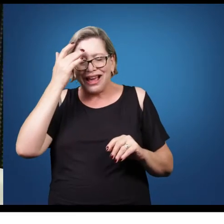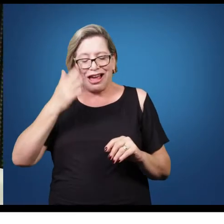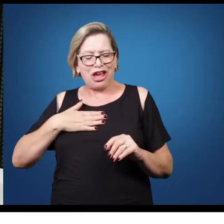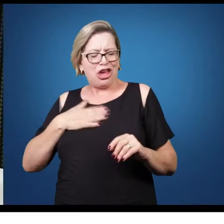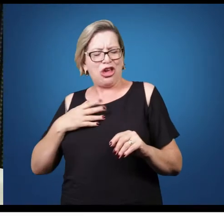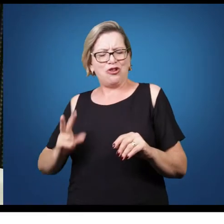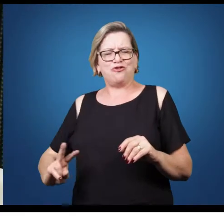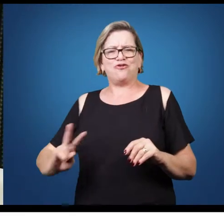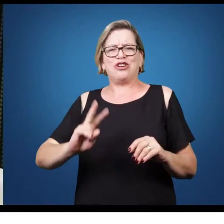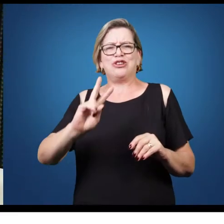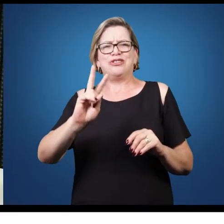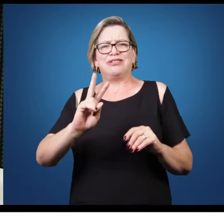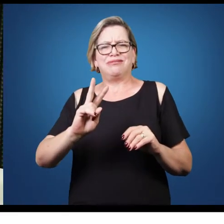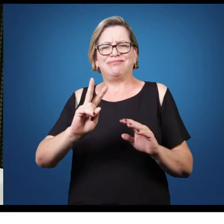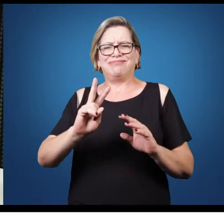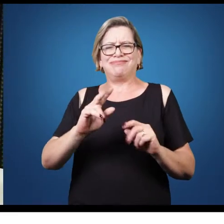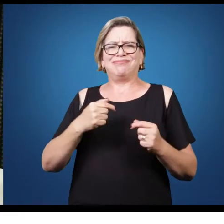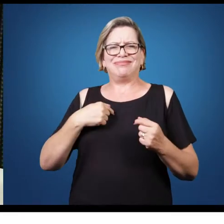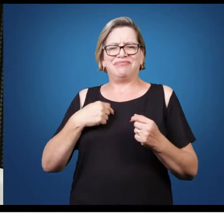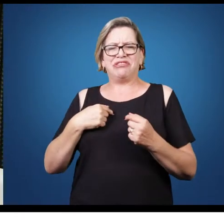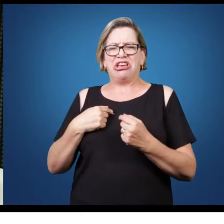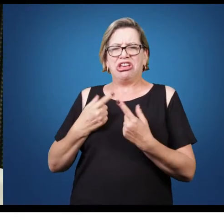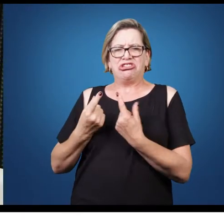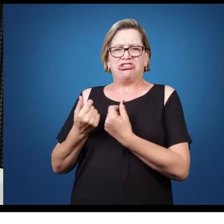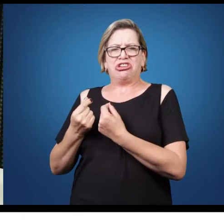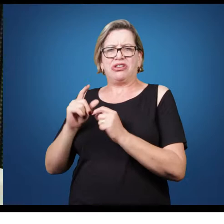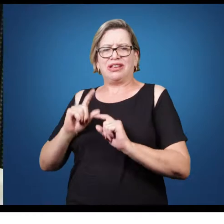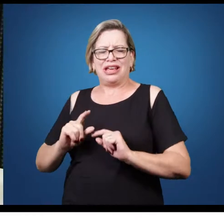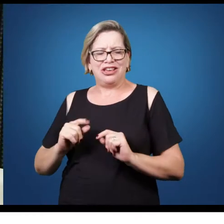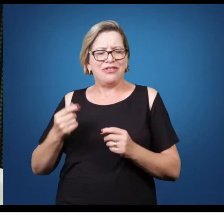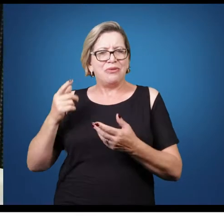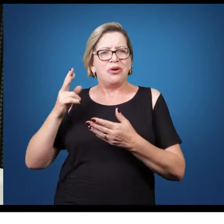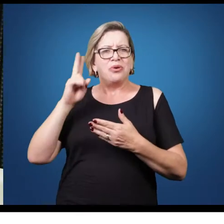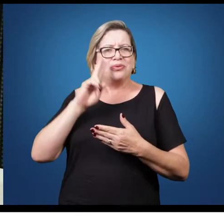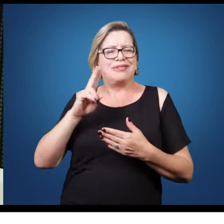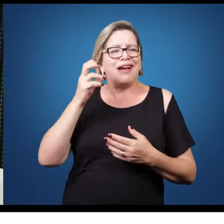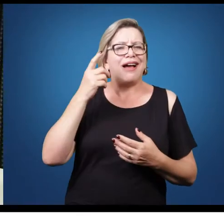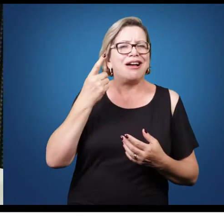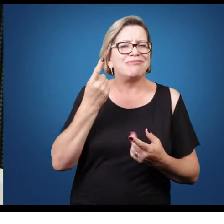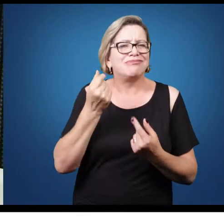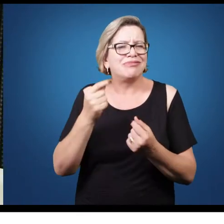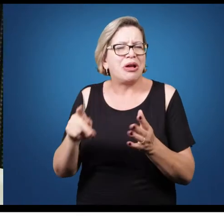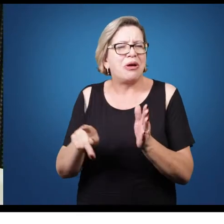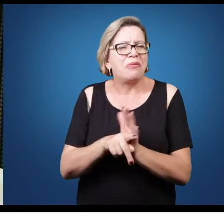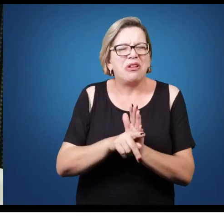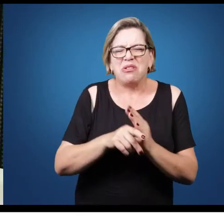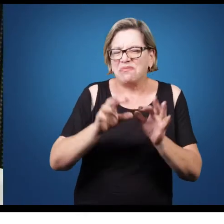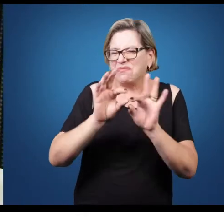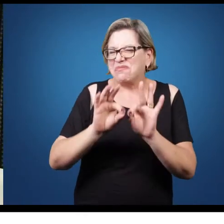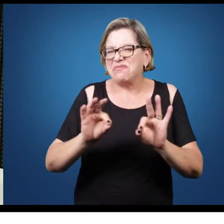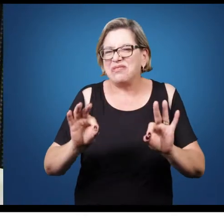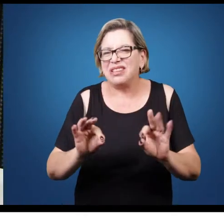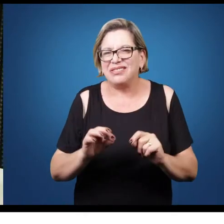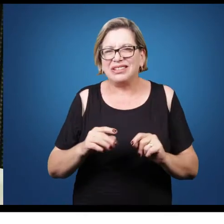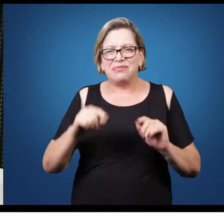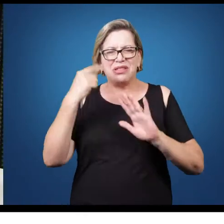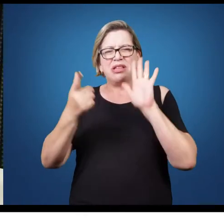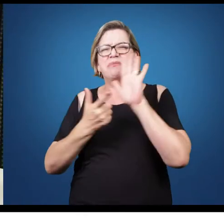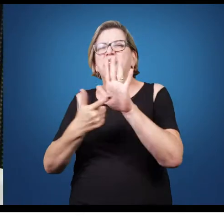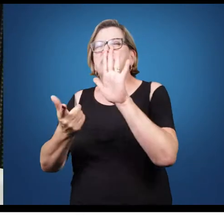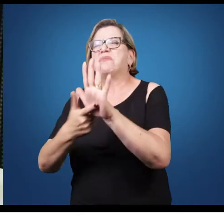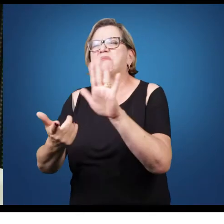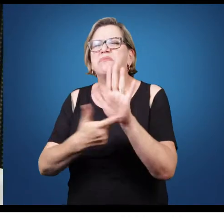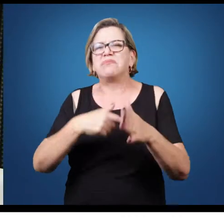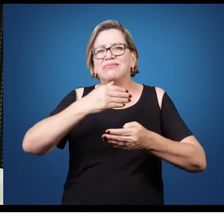muito a vonpar investindo certeza que quer ganhar muito dinheiro como destino qualquer porcaria porque a gente põe propaganda a gente põe todas as